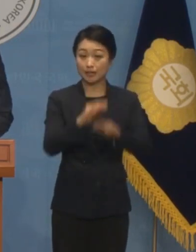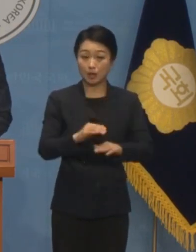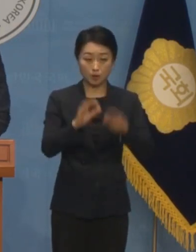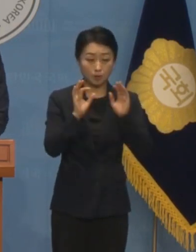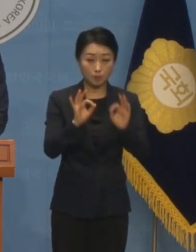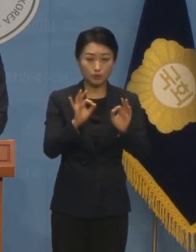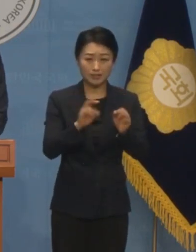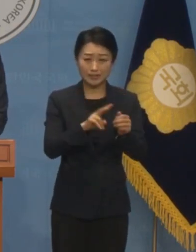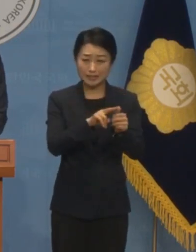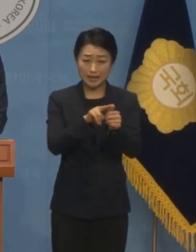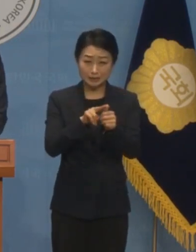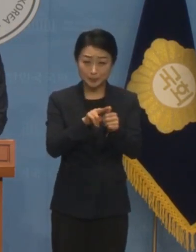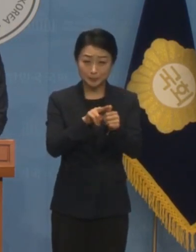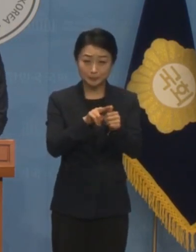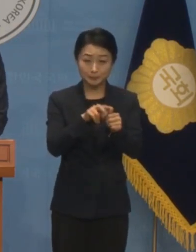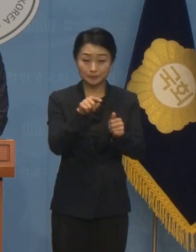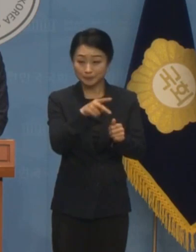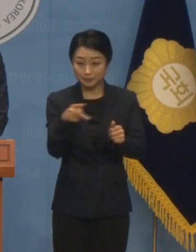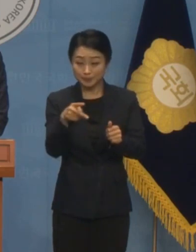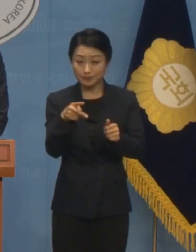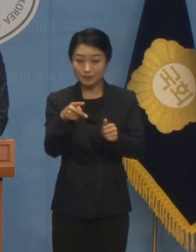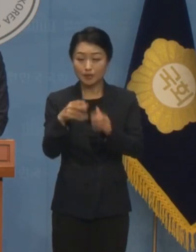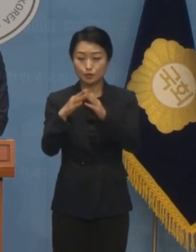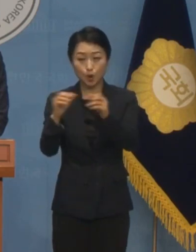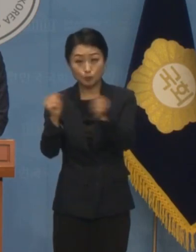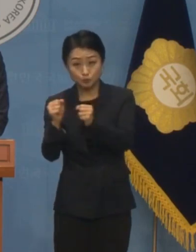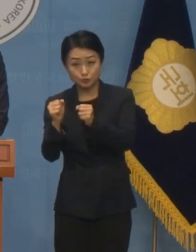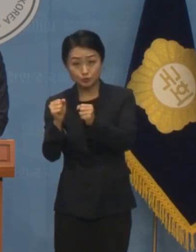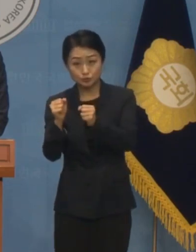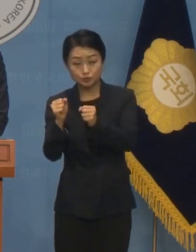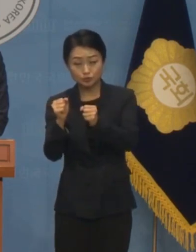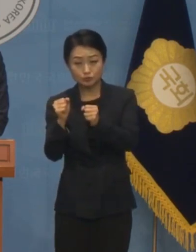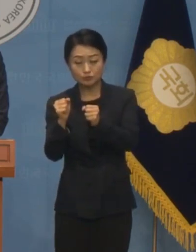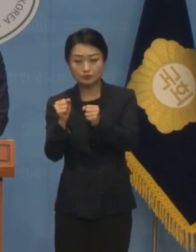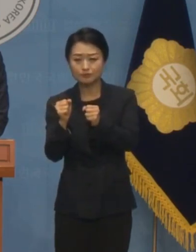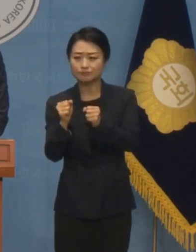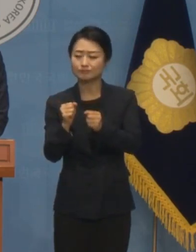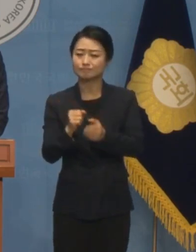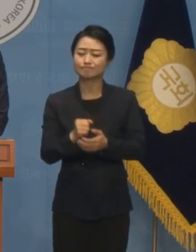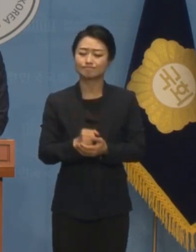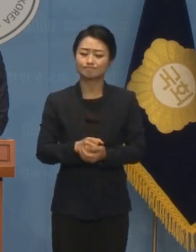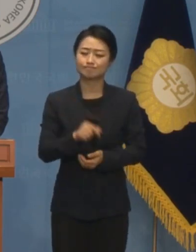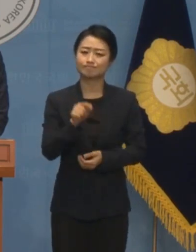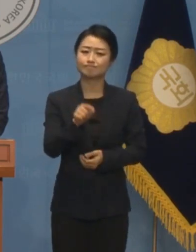수상한 간첩은 곧 전라북도라는